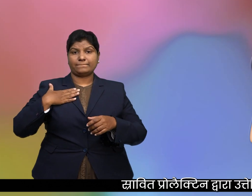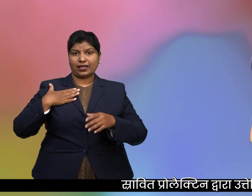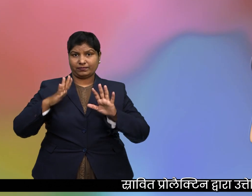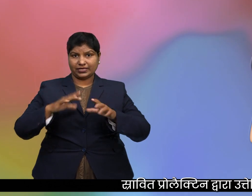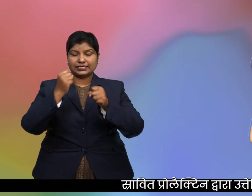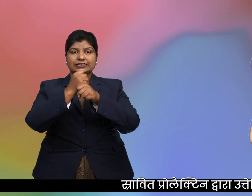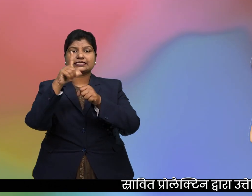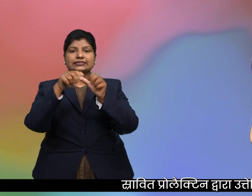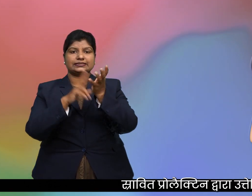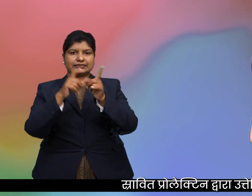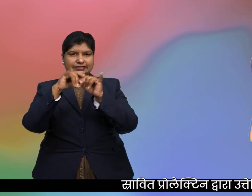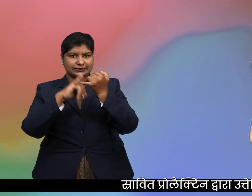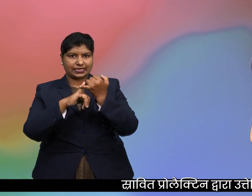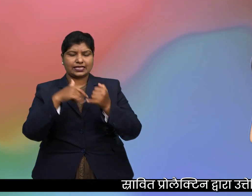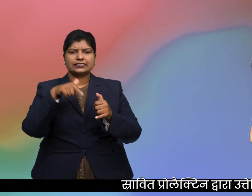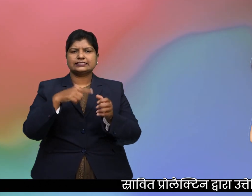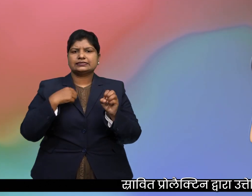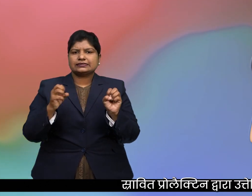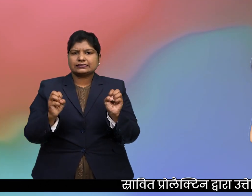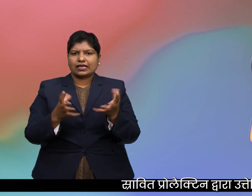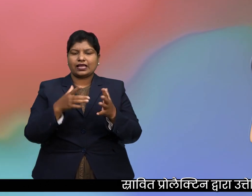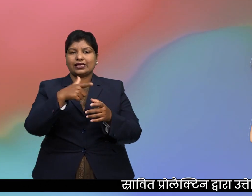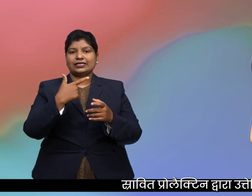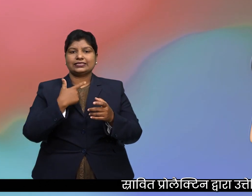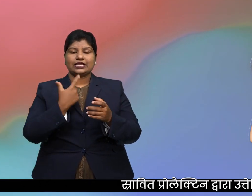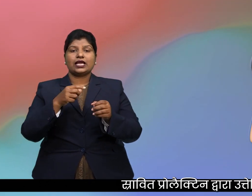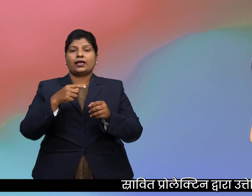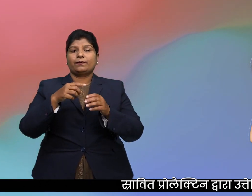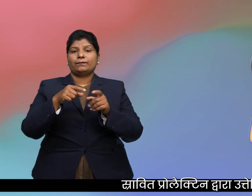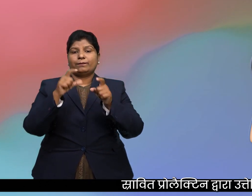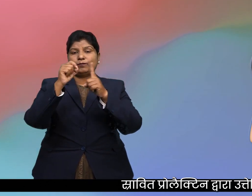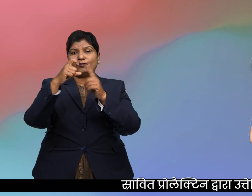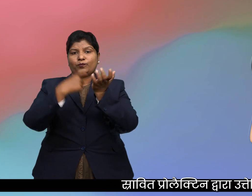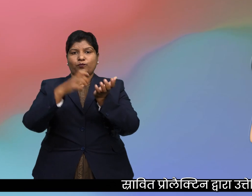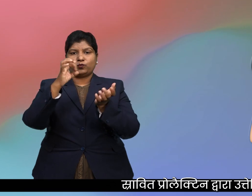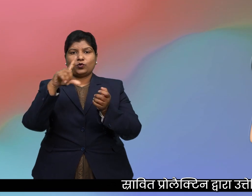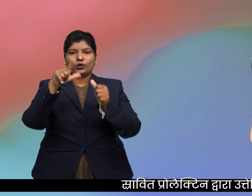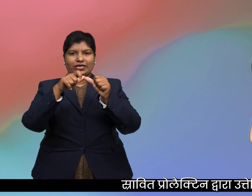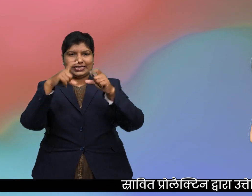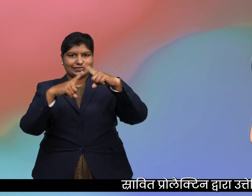स्रावित प्रोलैक्टिन द्वारा उत्तेजित होता है।